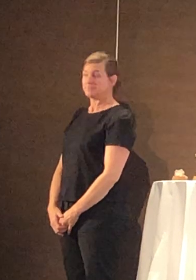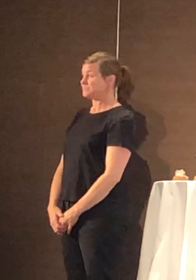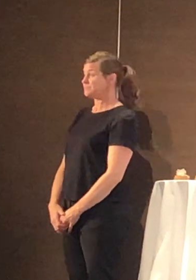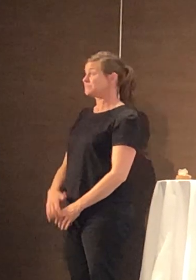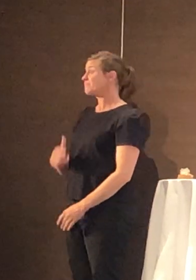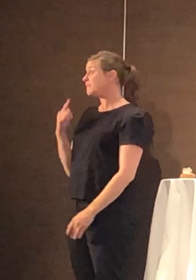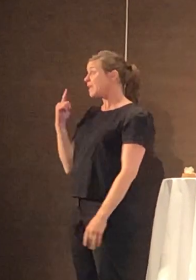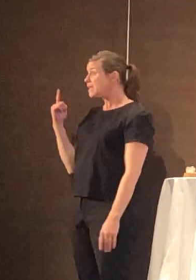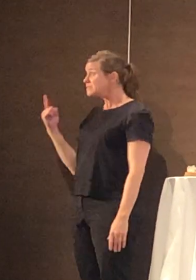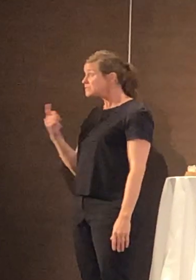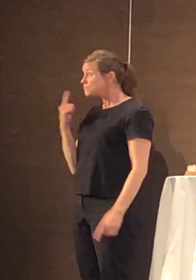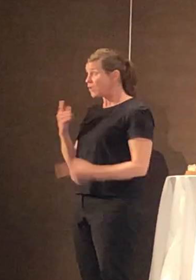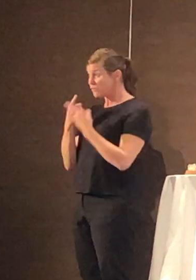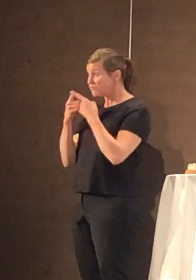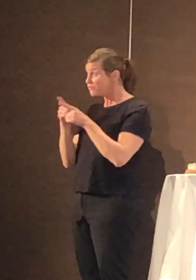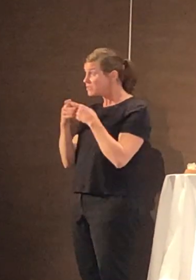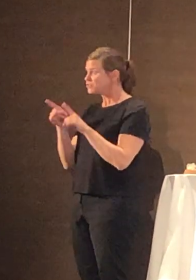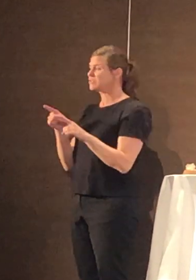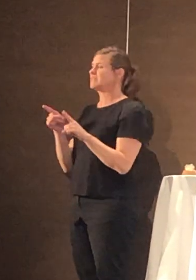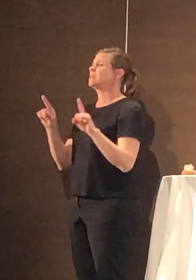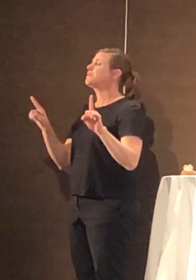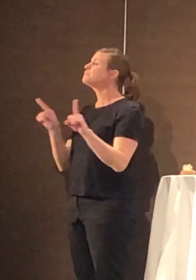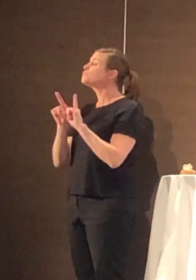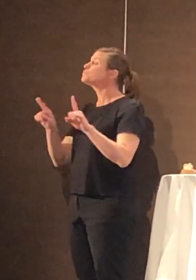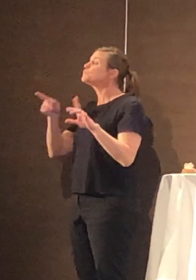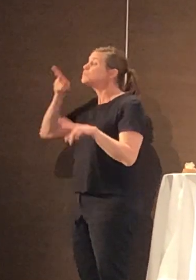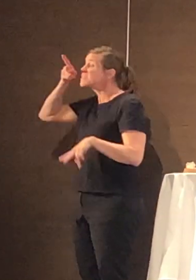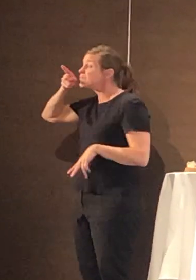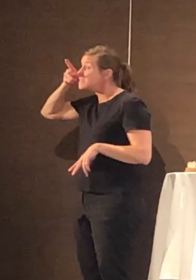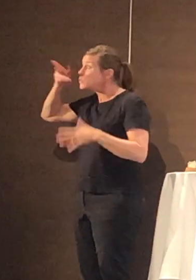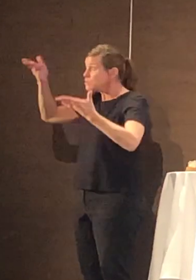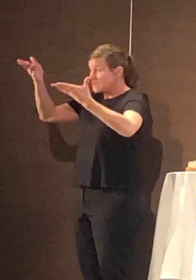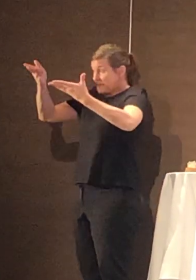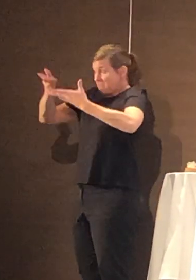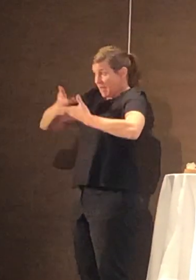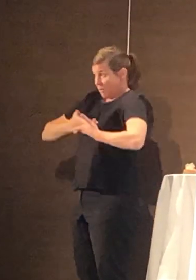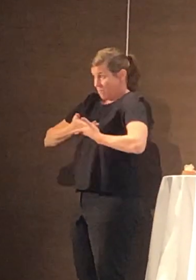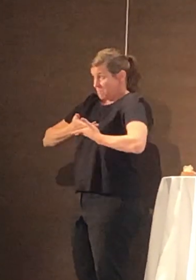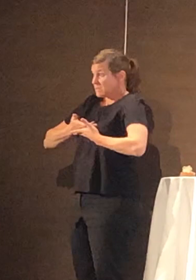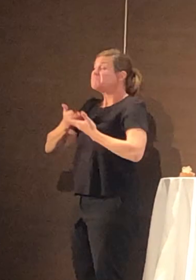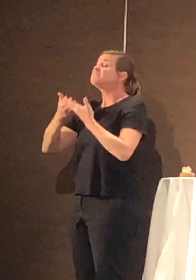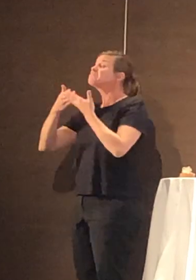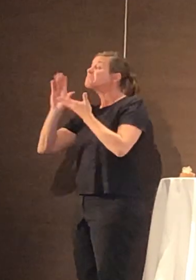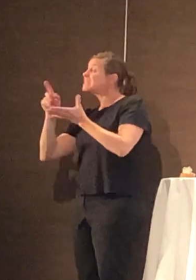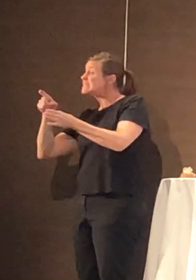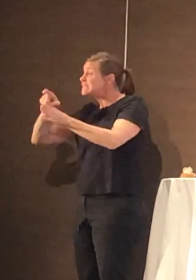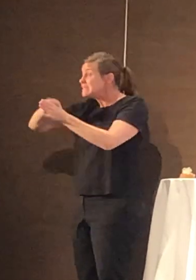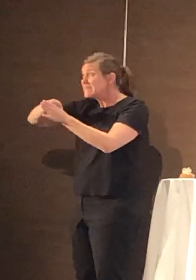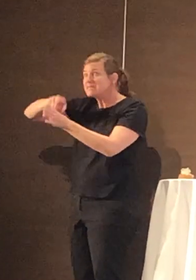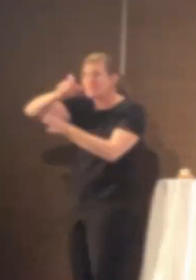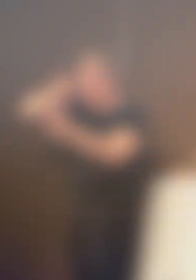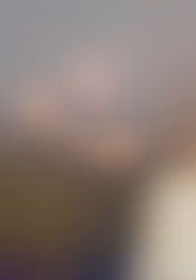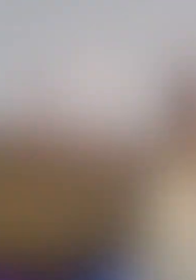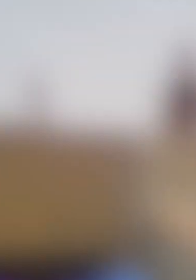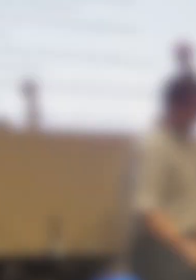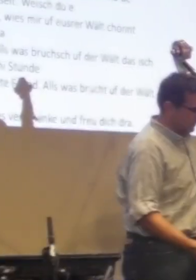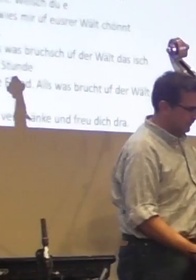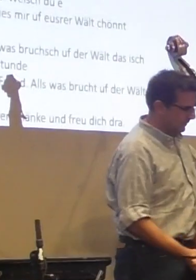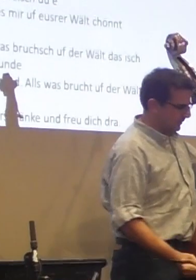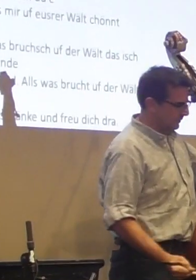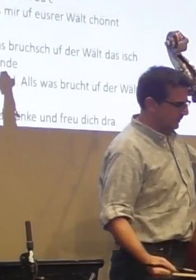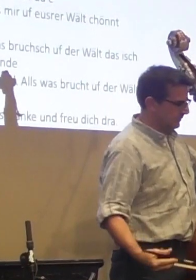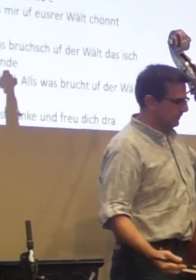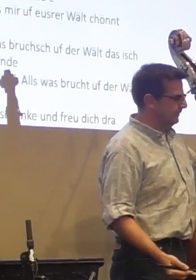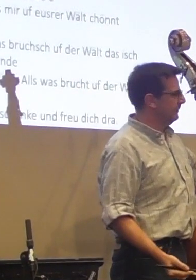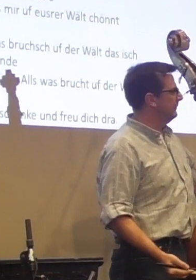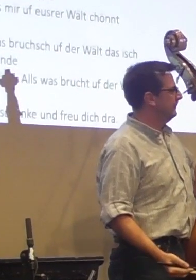12 Musikvideos haben wir erhalten und die meisten der Teilnehmenden sind heute auch hier.